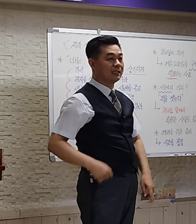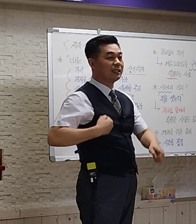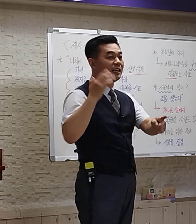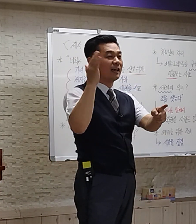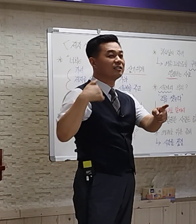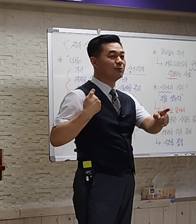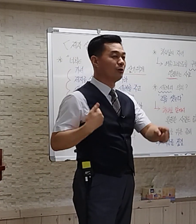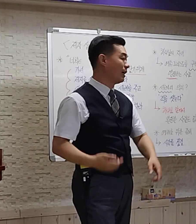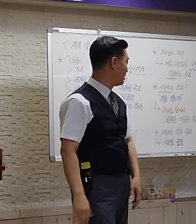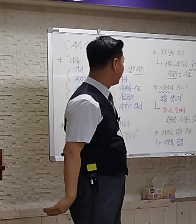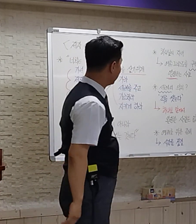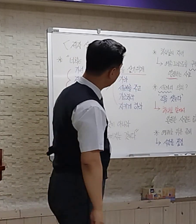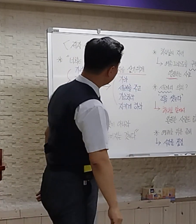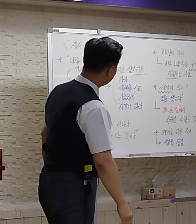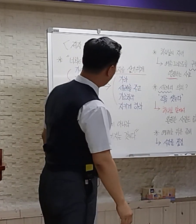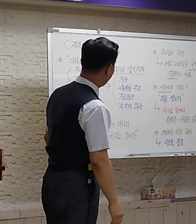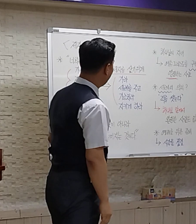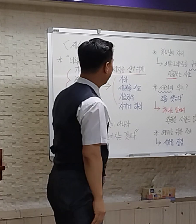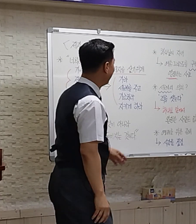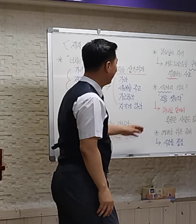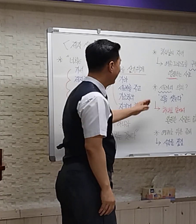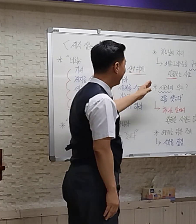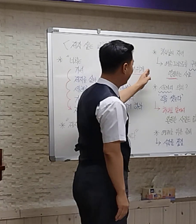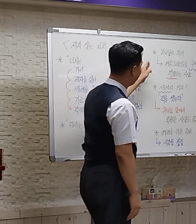자기 얘기하는지도 몰라. 자,